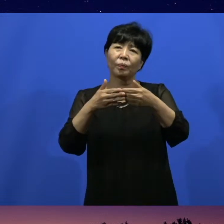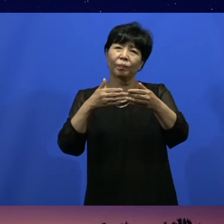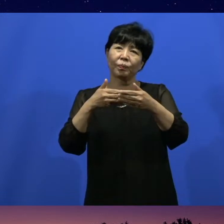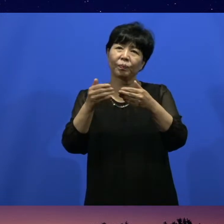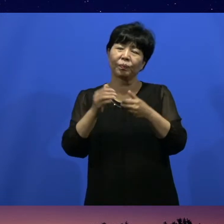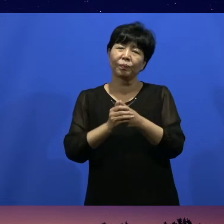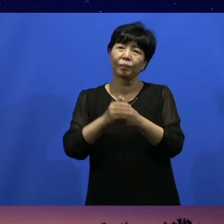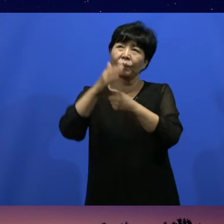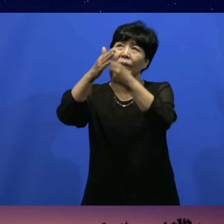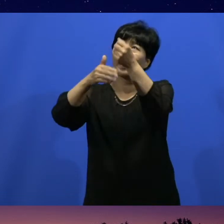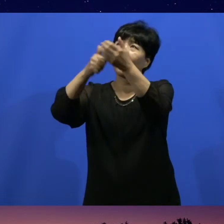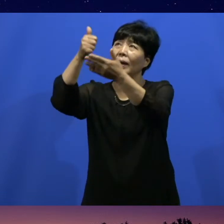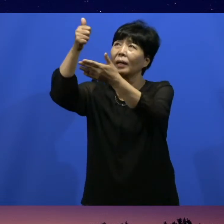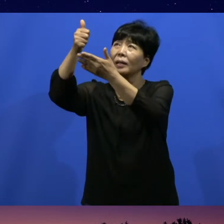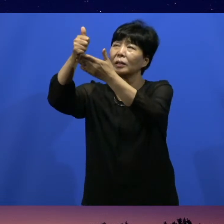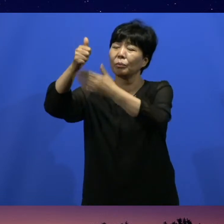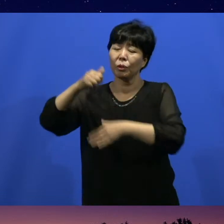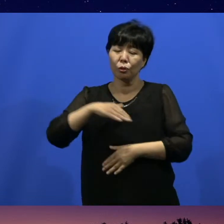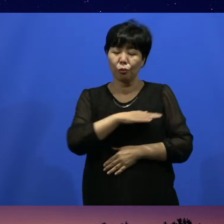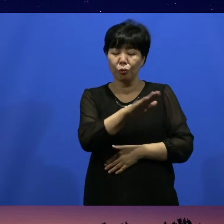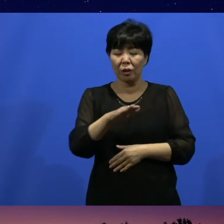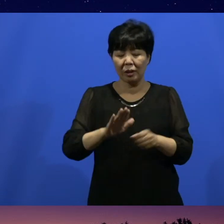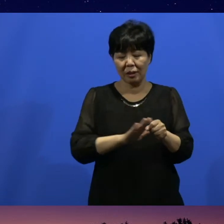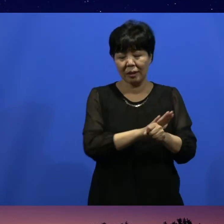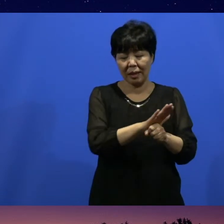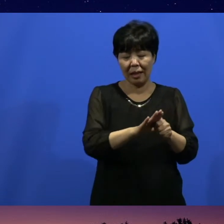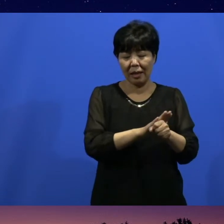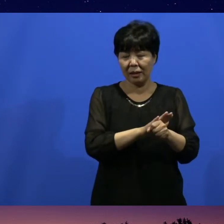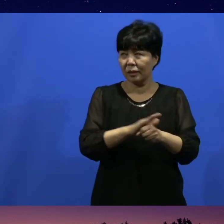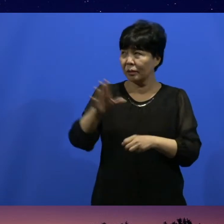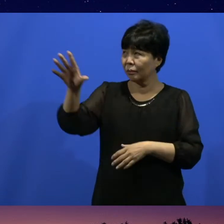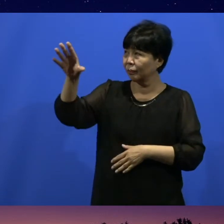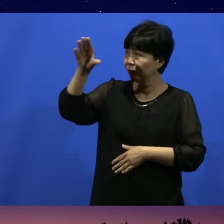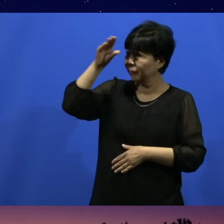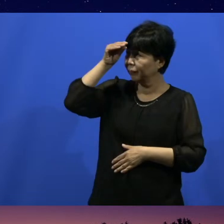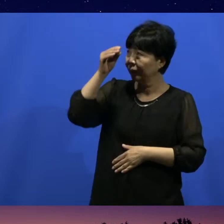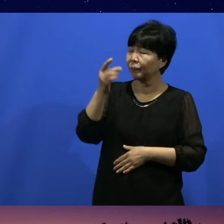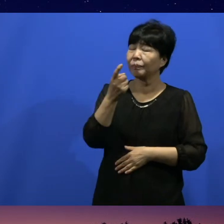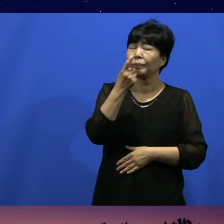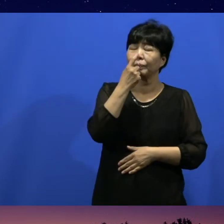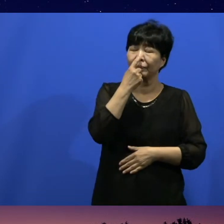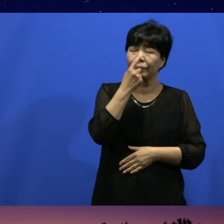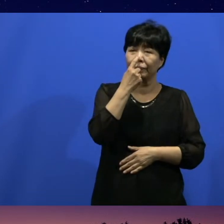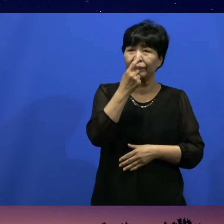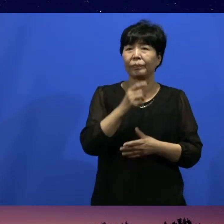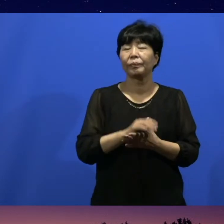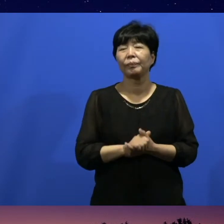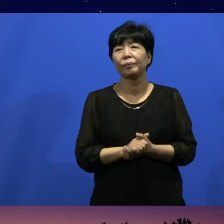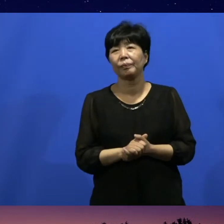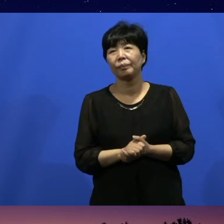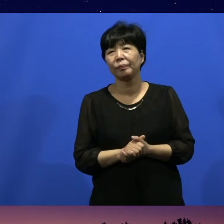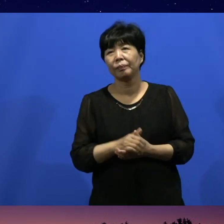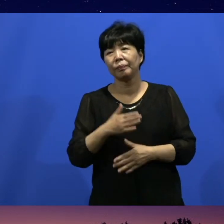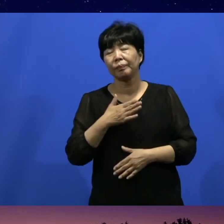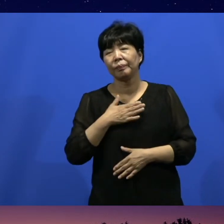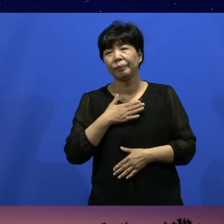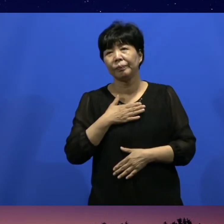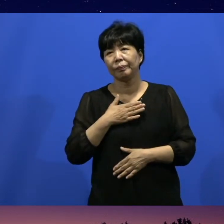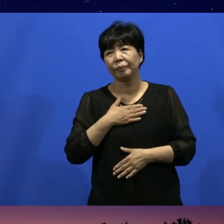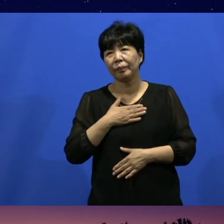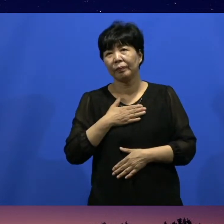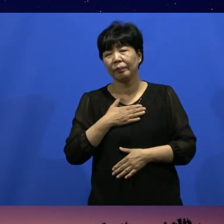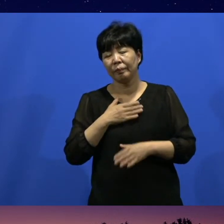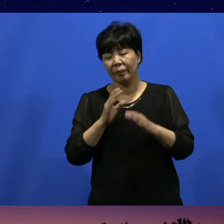경험하고 그 하나님이 우리를 사랑하신 것을 통해 사랑을 어떻게 해야 되는지를 배우게 돼요. 그것이 나를